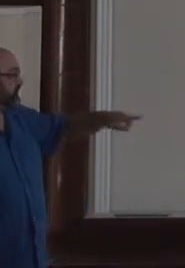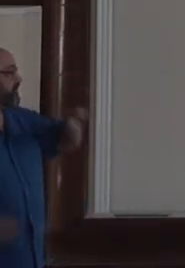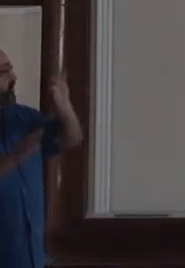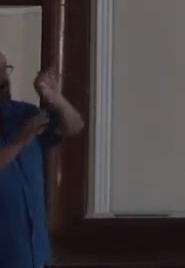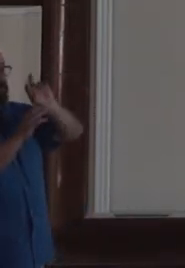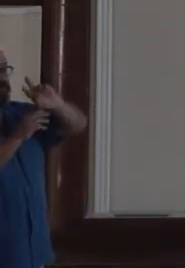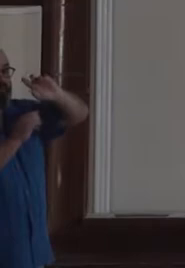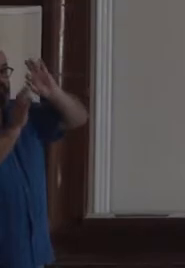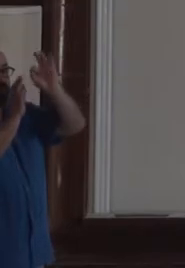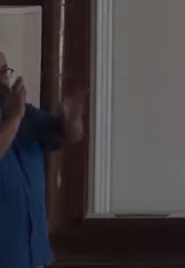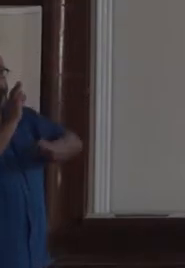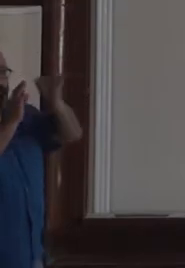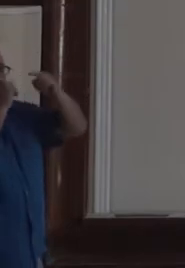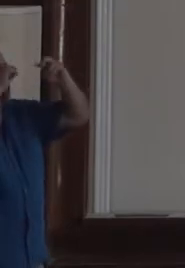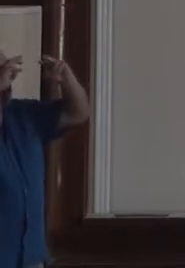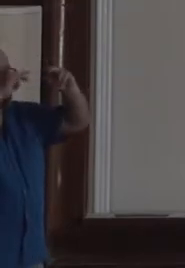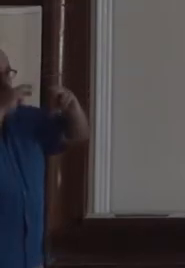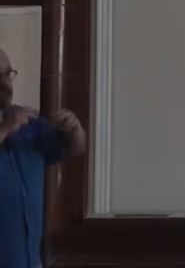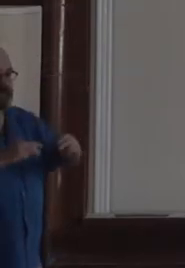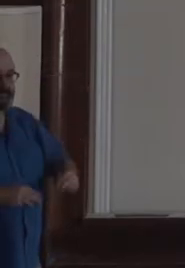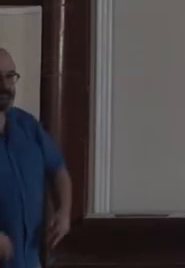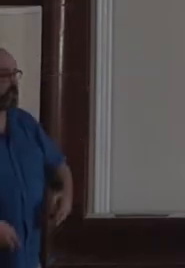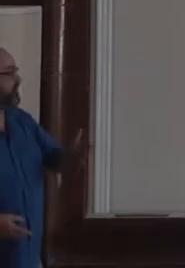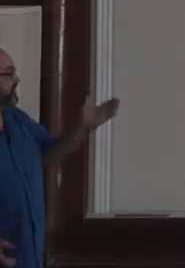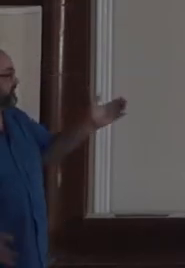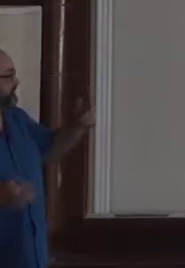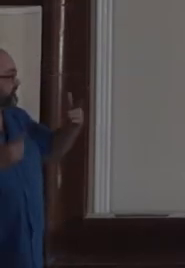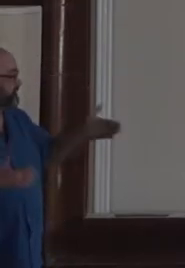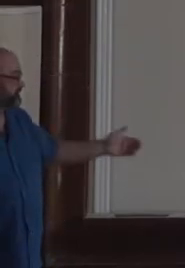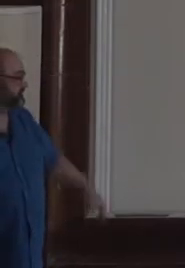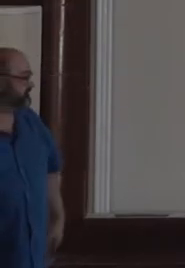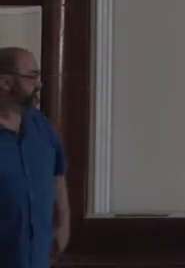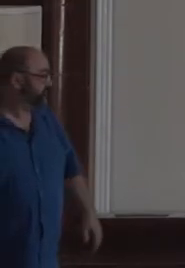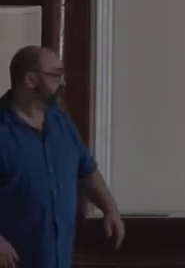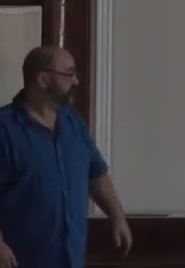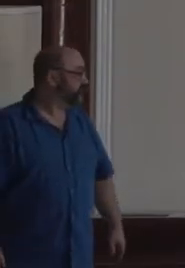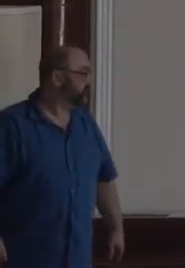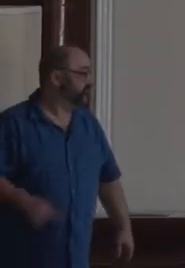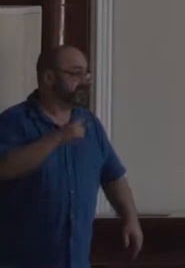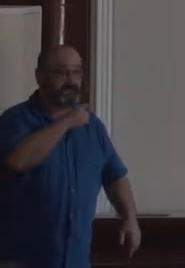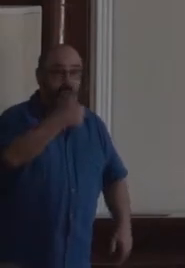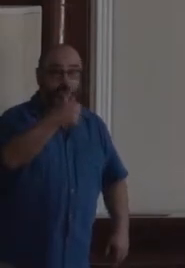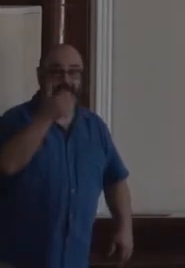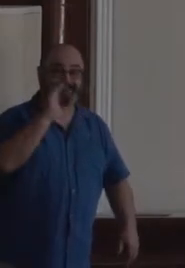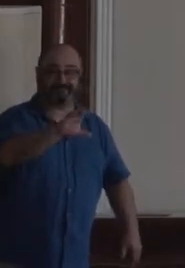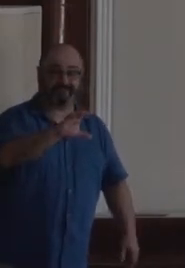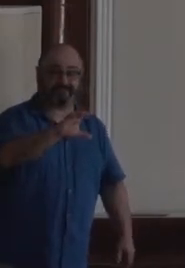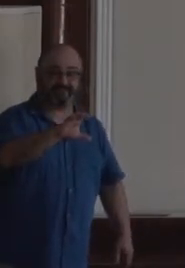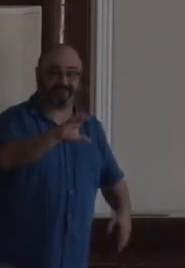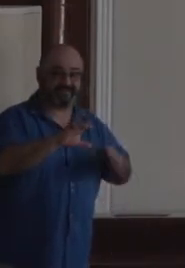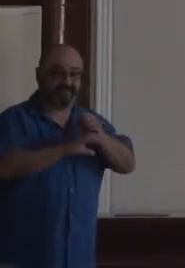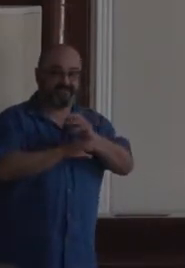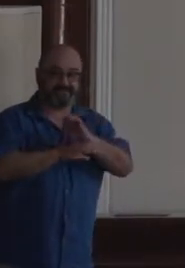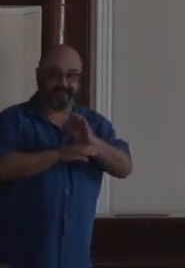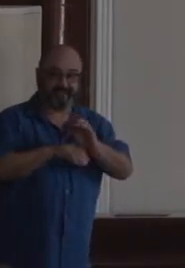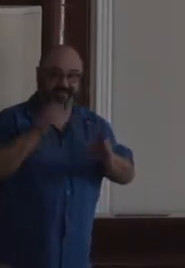boucle sur ce tableau, le nombre et la valeur attendue, et avoir l'assert dans la boucle. Donc j'ai écrit un seul assert, mais